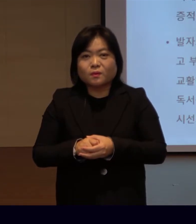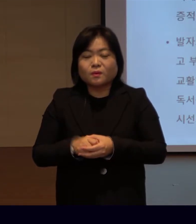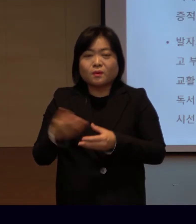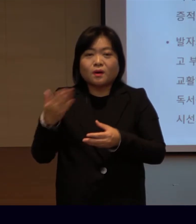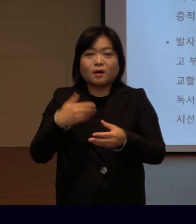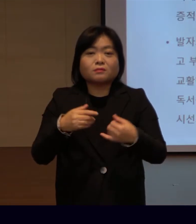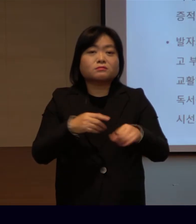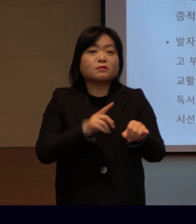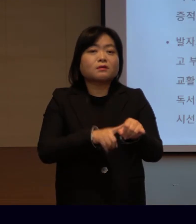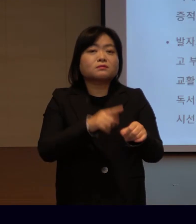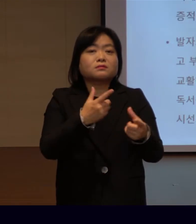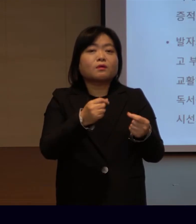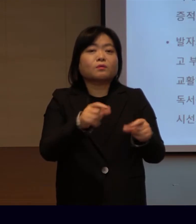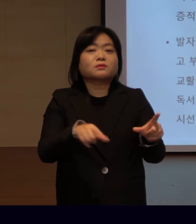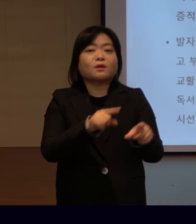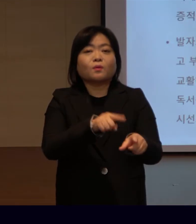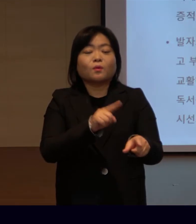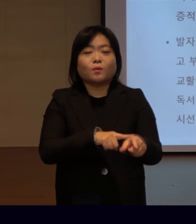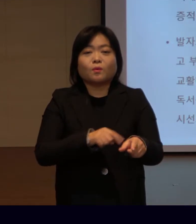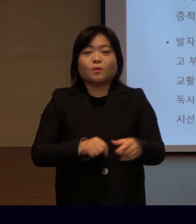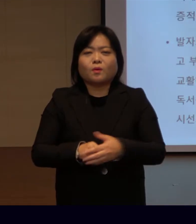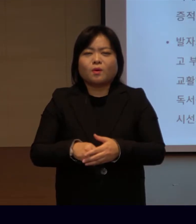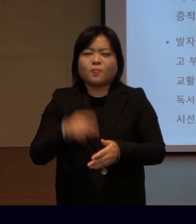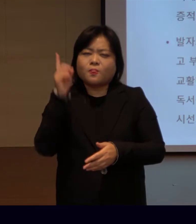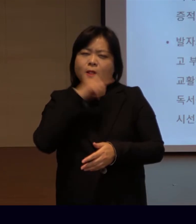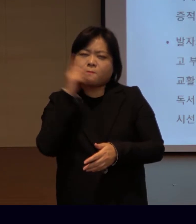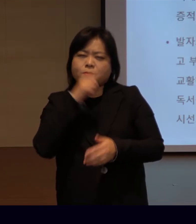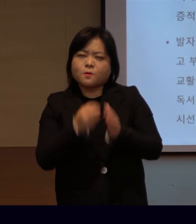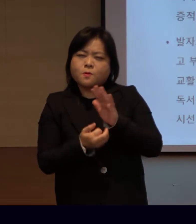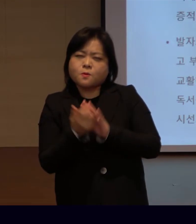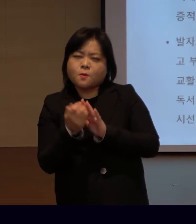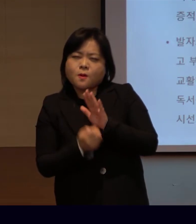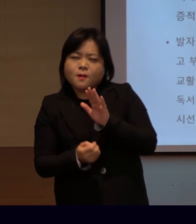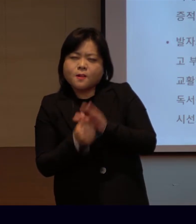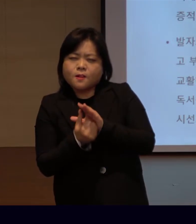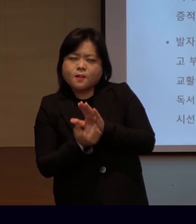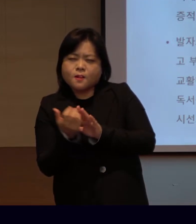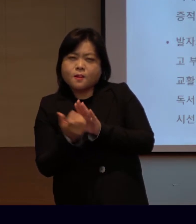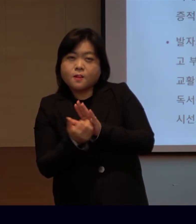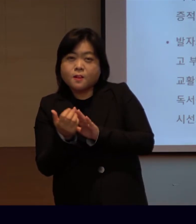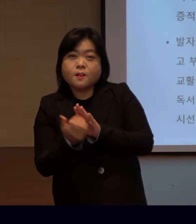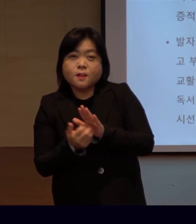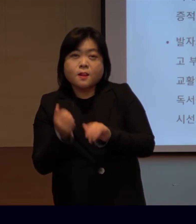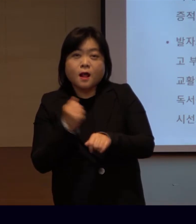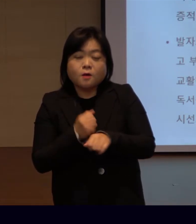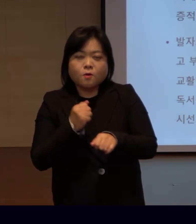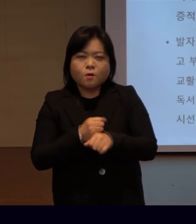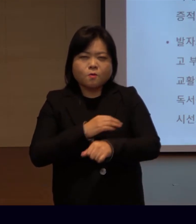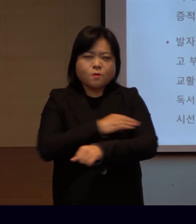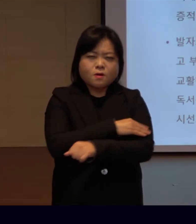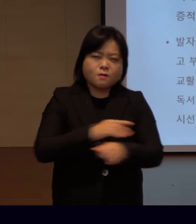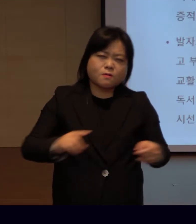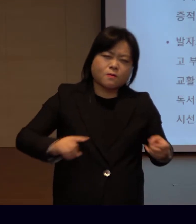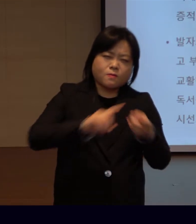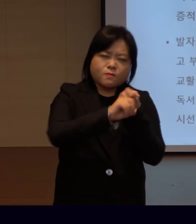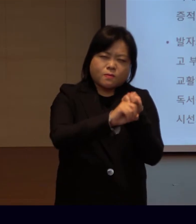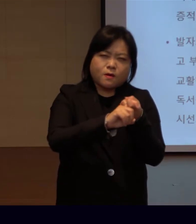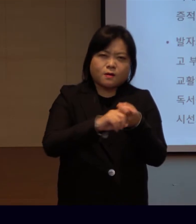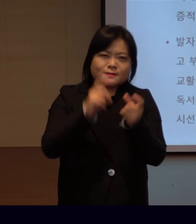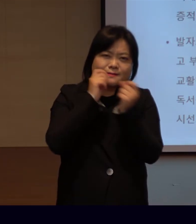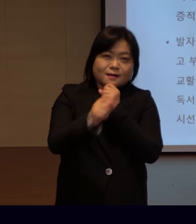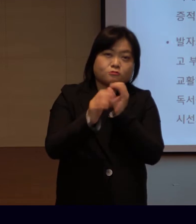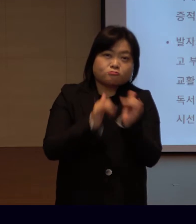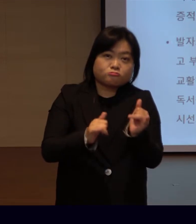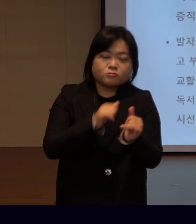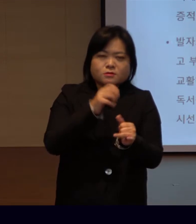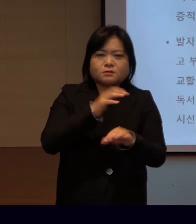그러고 살고 그다음에 용렬하고 교활하고 뭐 권력하고 결탁하고 사기꾼 이런